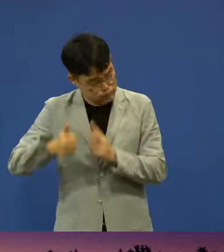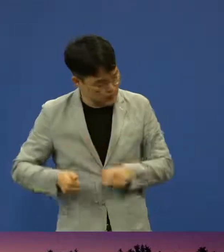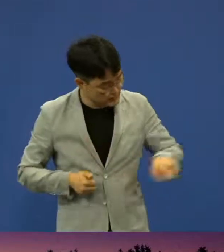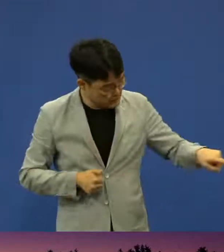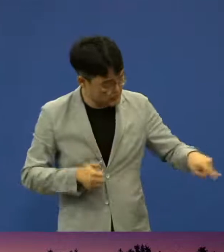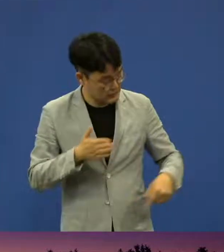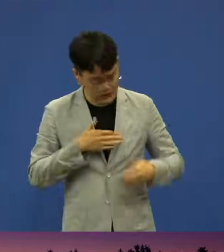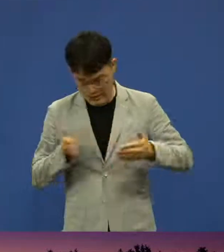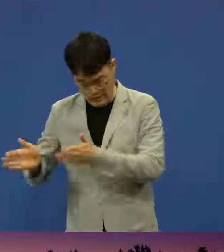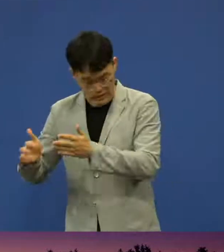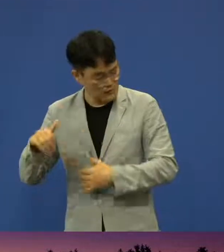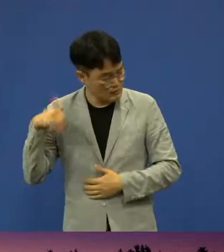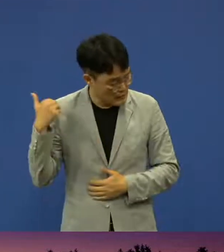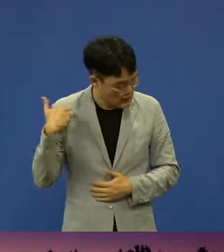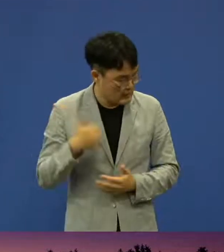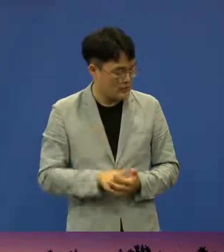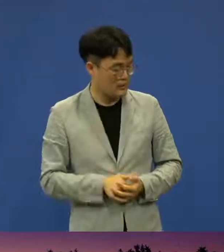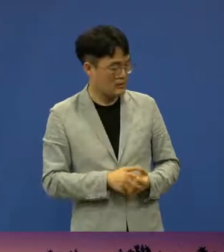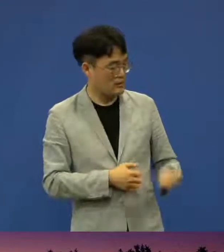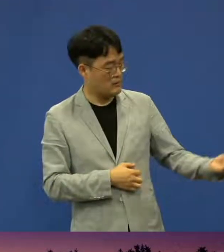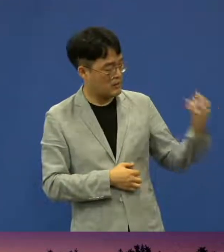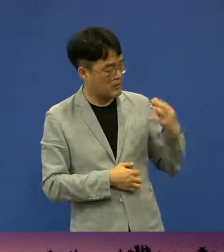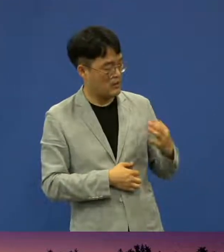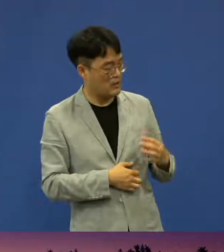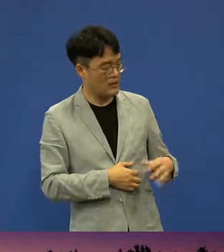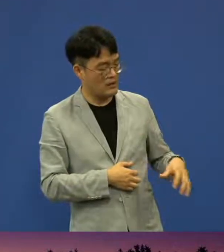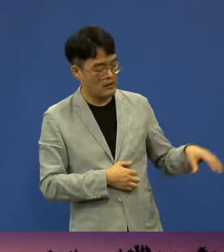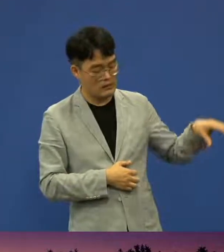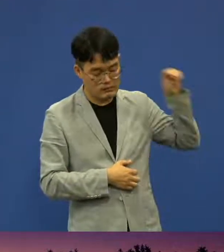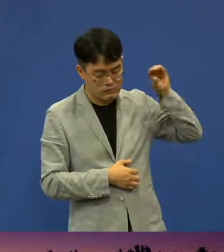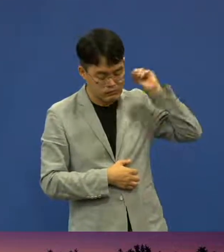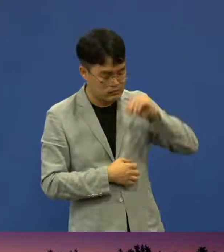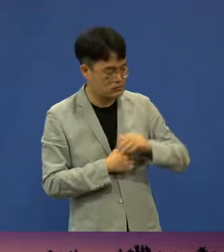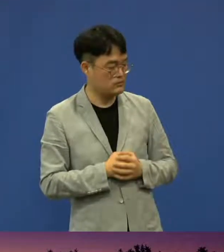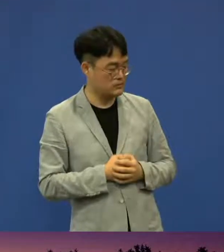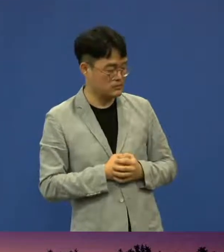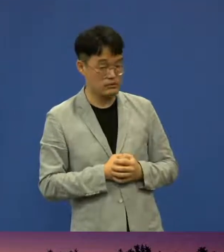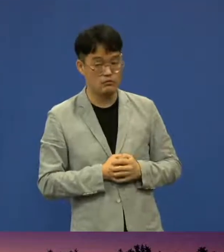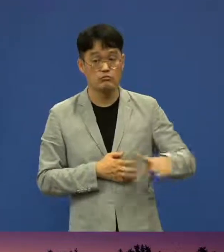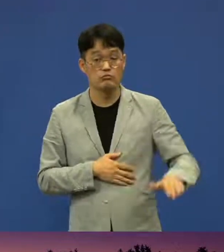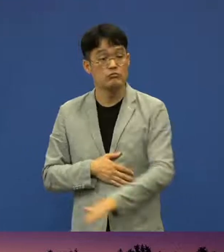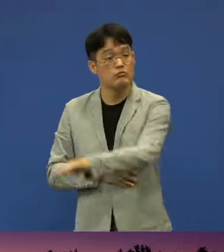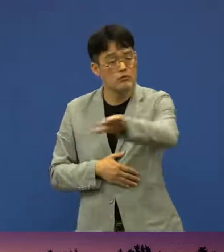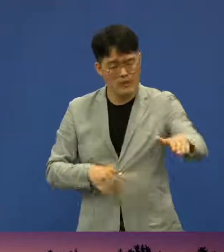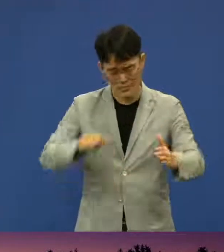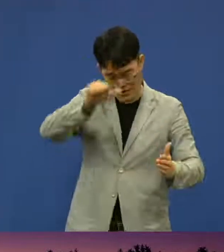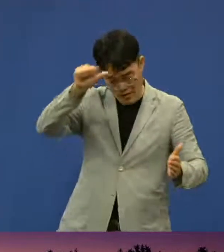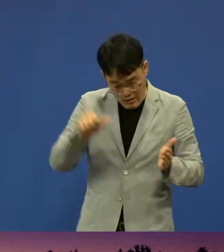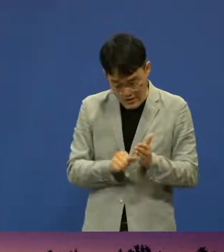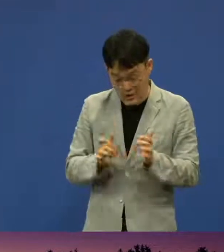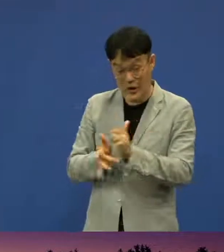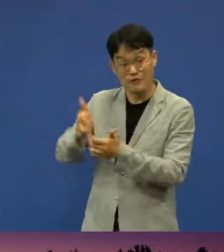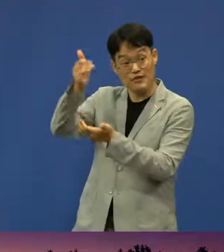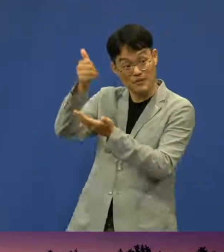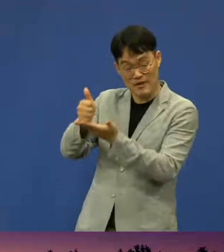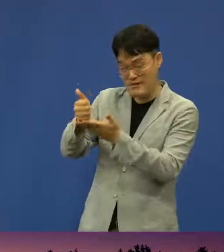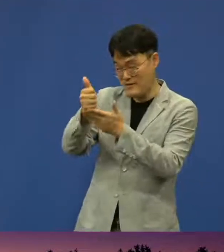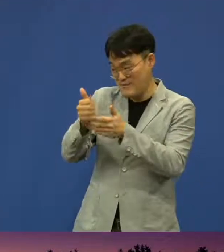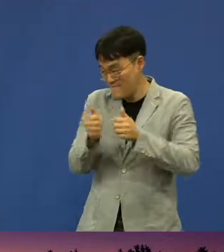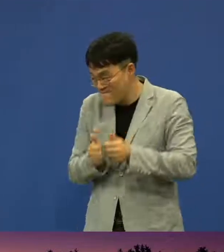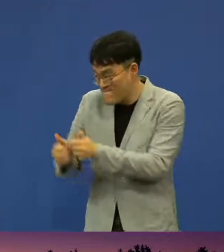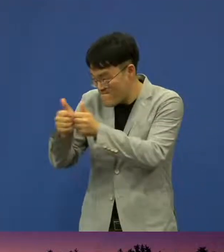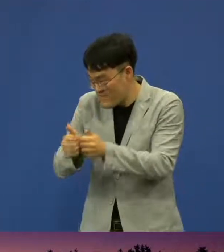그 말씀을 들으며 우리들이 평생을 예수를 믿으며 살아가도 예수님이 가시는 길을 우리들이 제대로